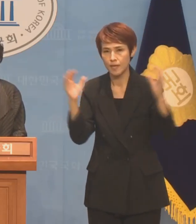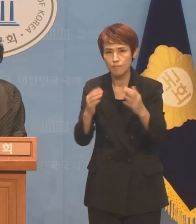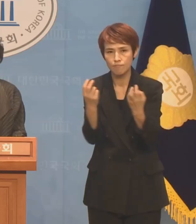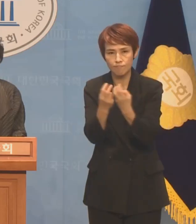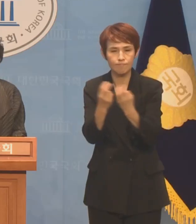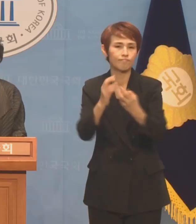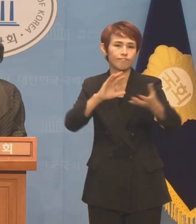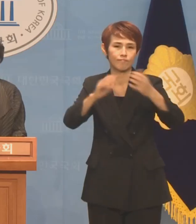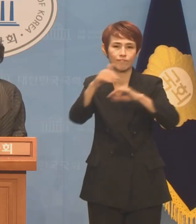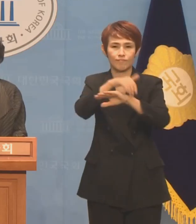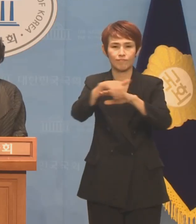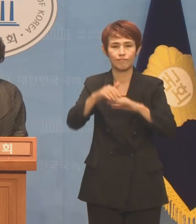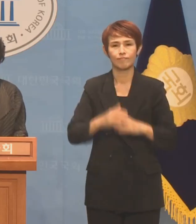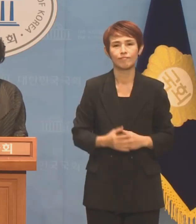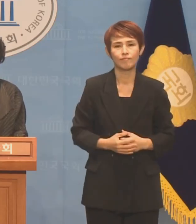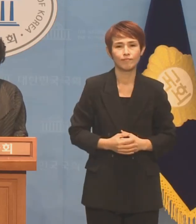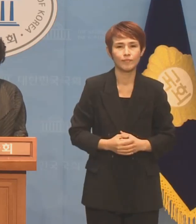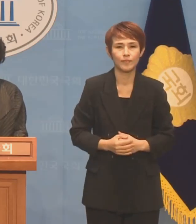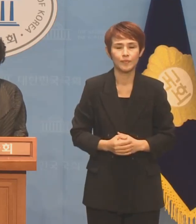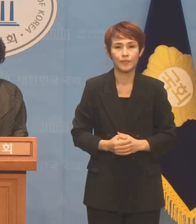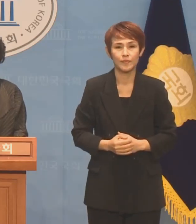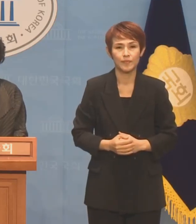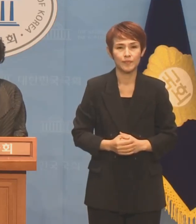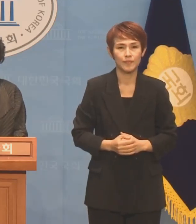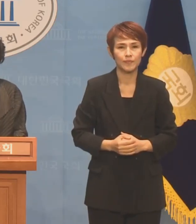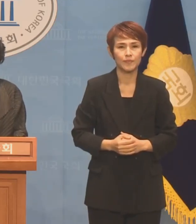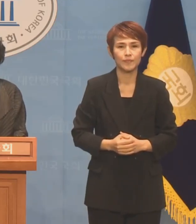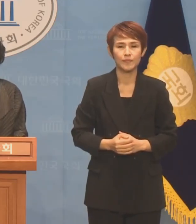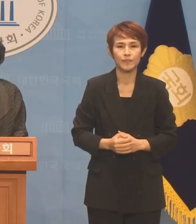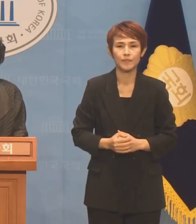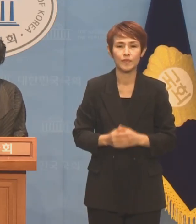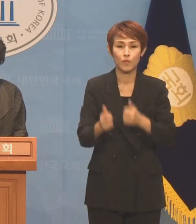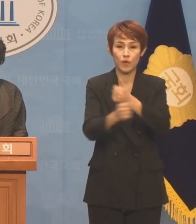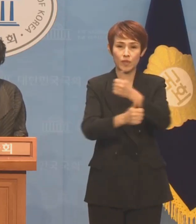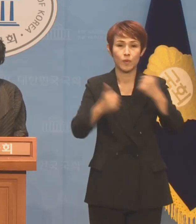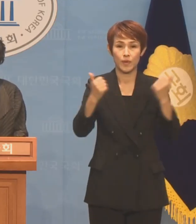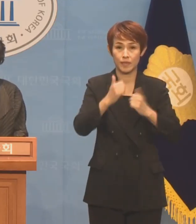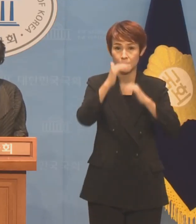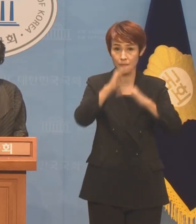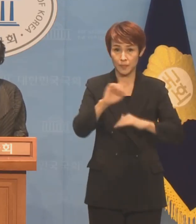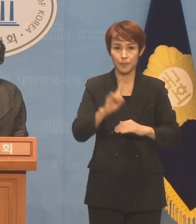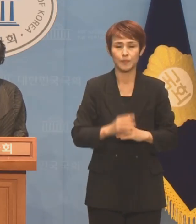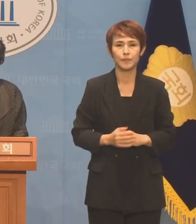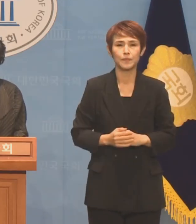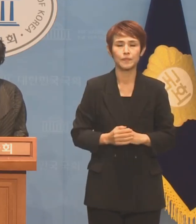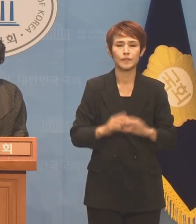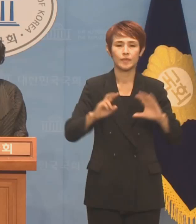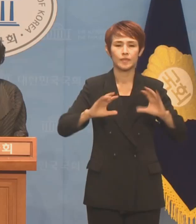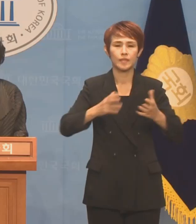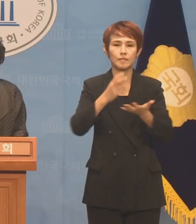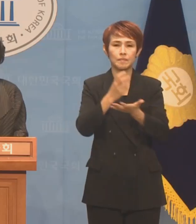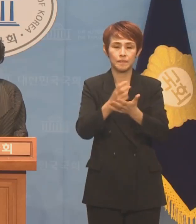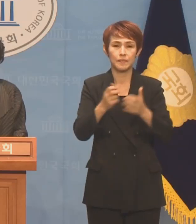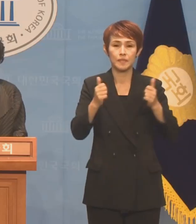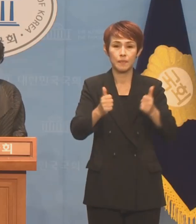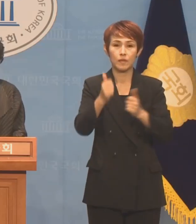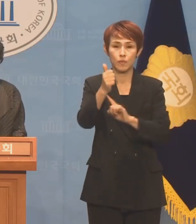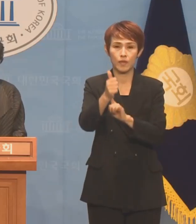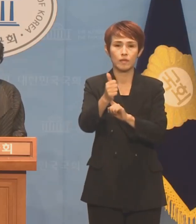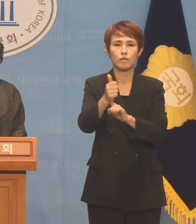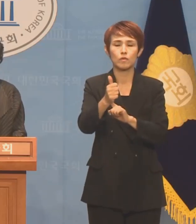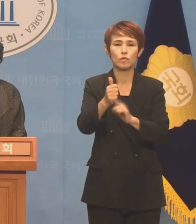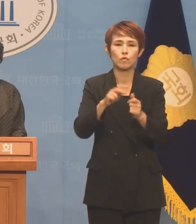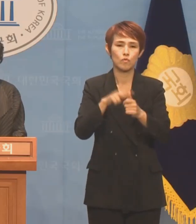방안을 논의할 예정입니다. 이번 주 위원회 회의 일정입니다. 이번 주에는 헌법재판관 후보자,